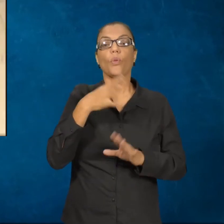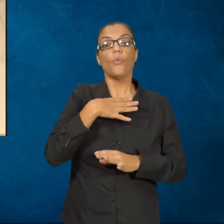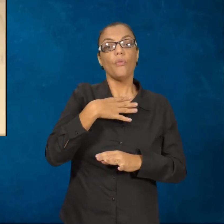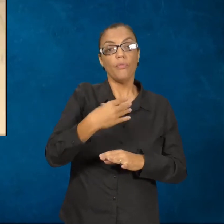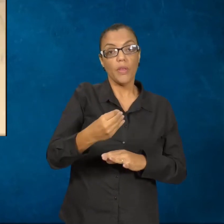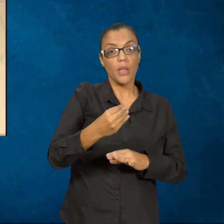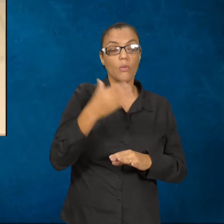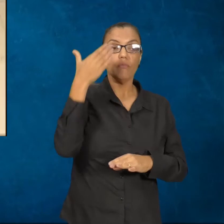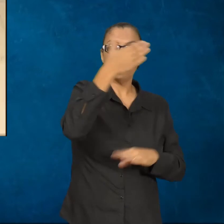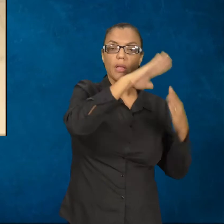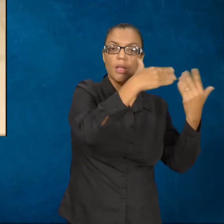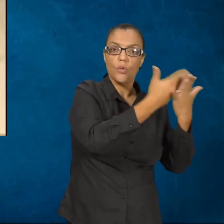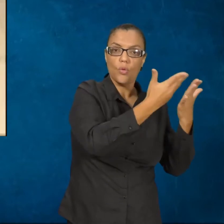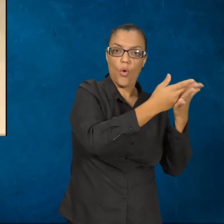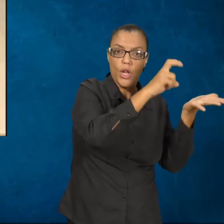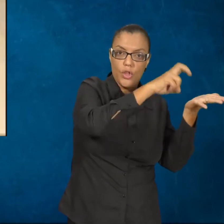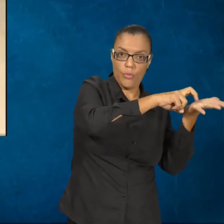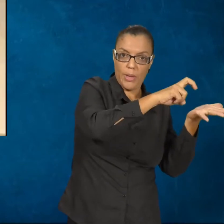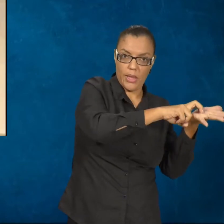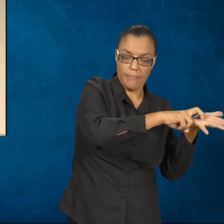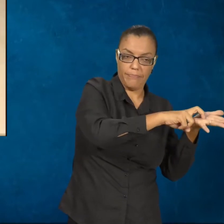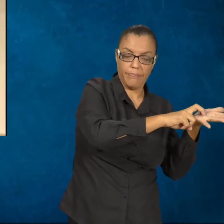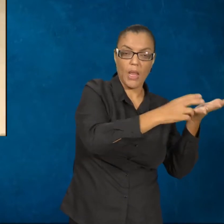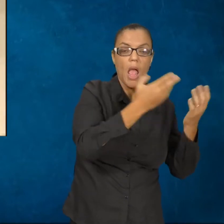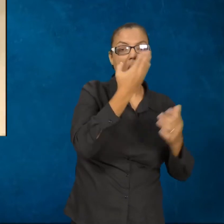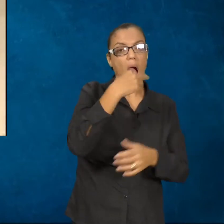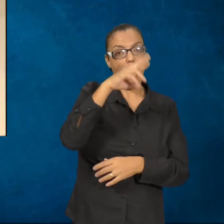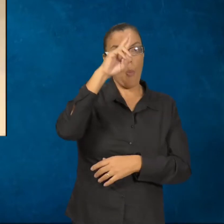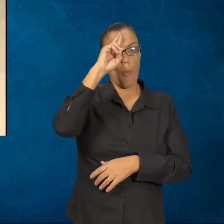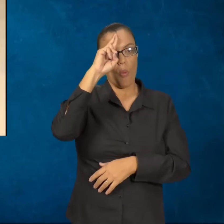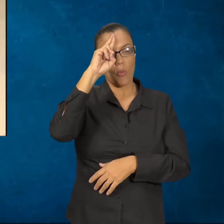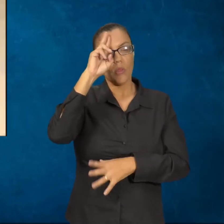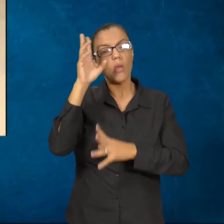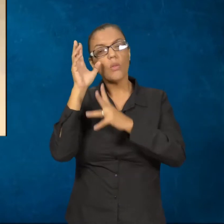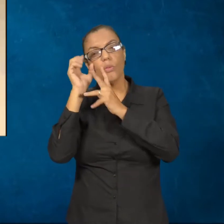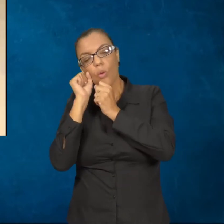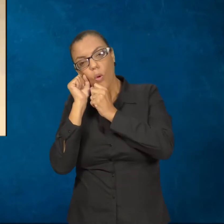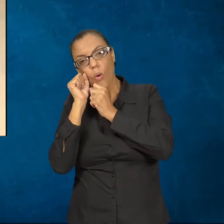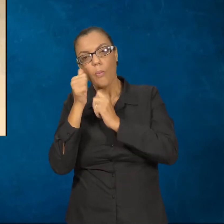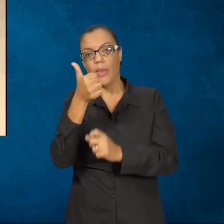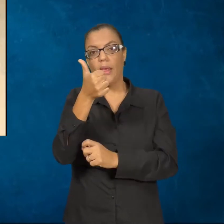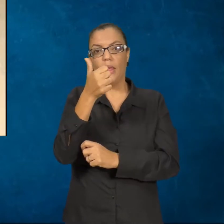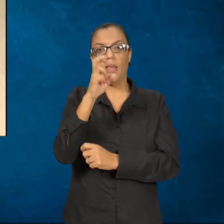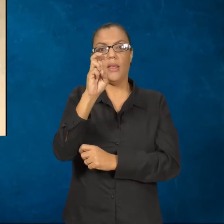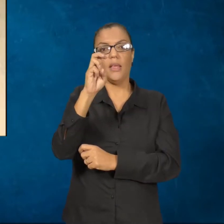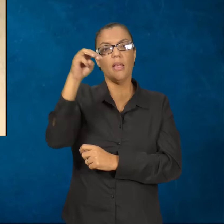manhã, almoça e dorme 15 minutos,